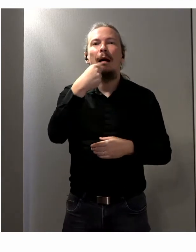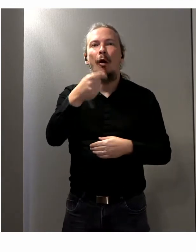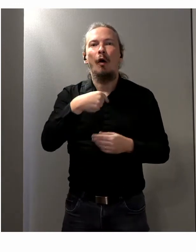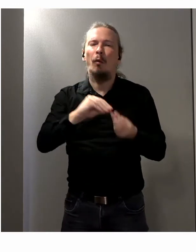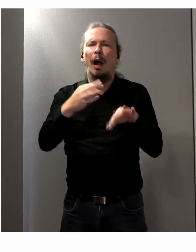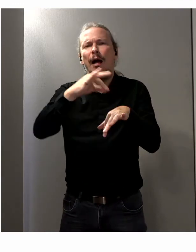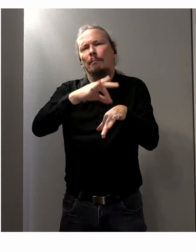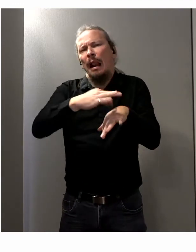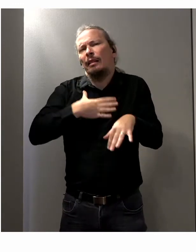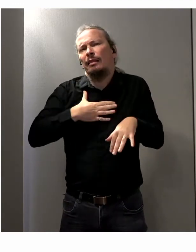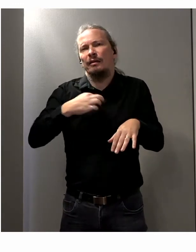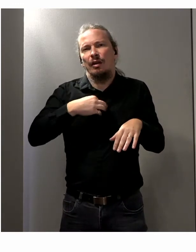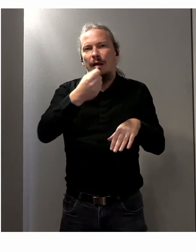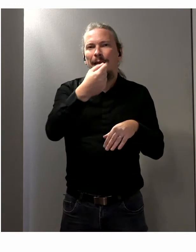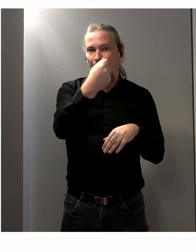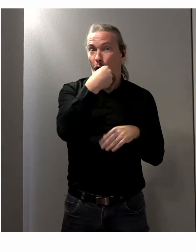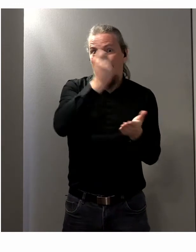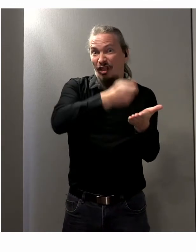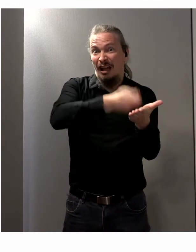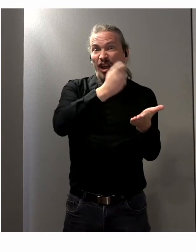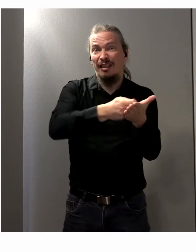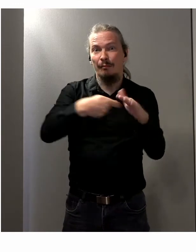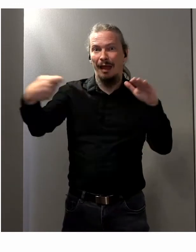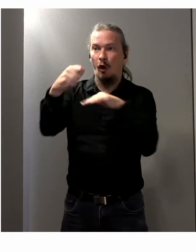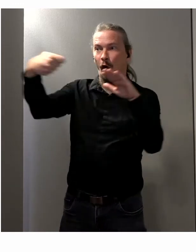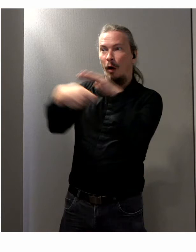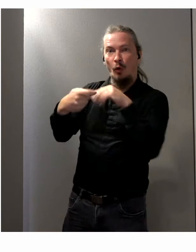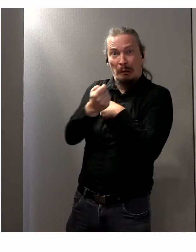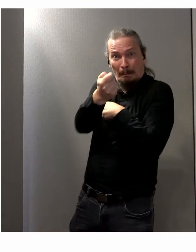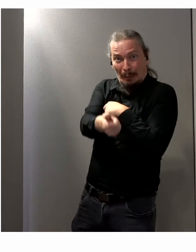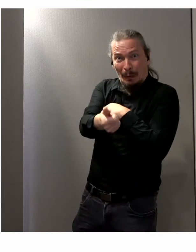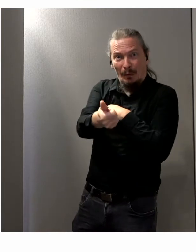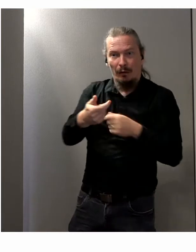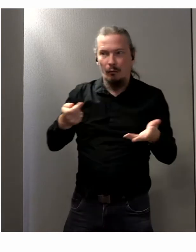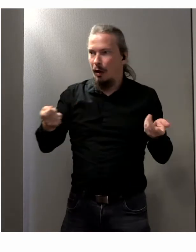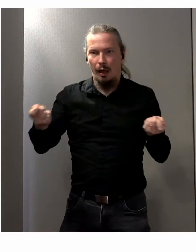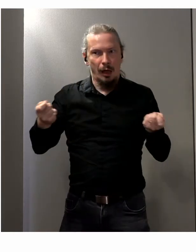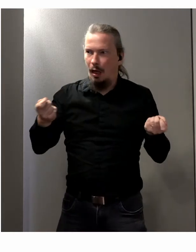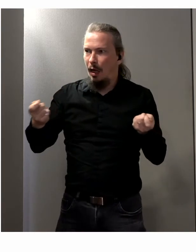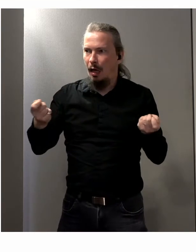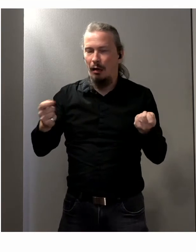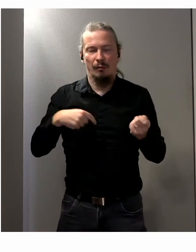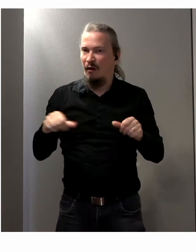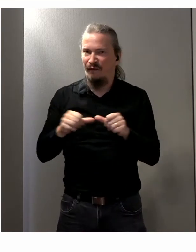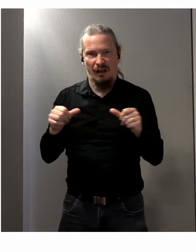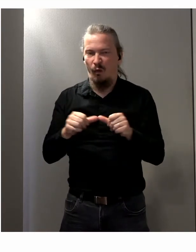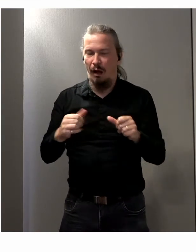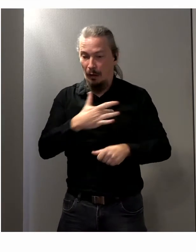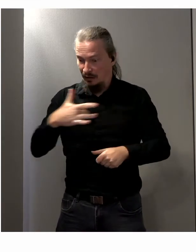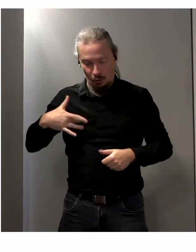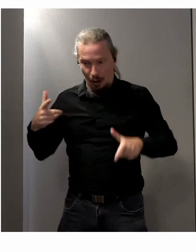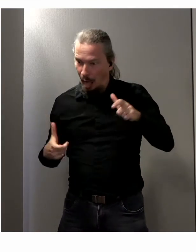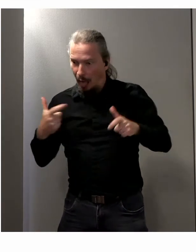par ma pathologie, et pourtant une partie du traitement n'est pas remboursée. Du coup, je vais faire des choix pour ne pas dépendre entièrement de mon ami et parfois au détriment de ma